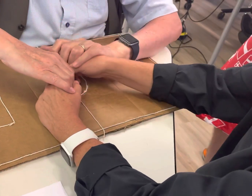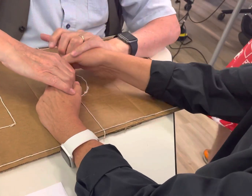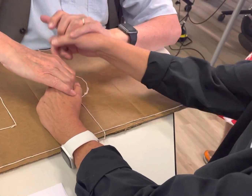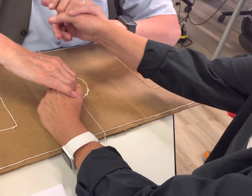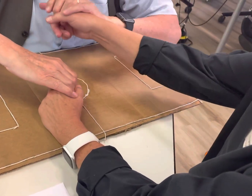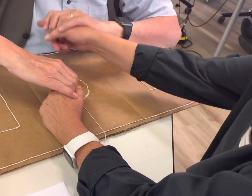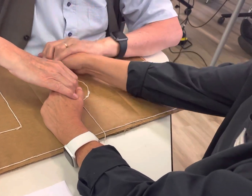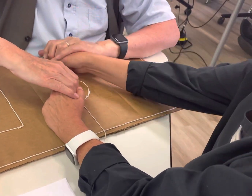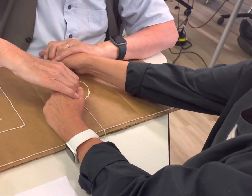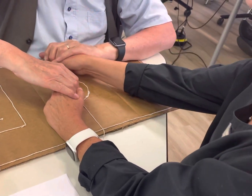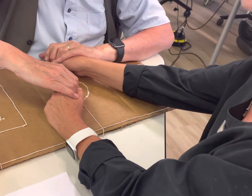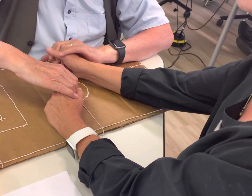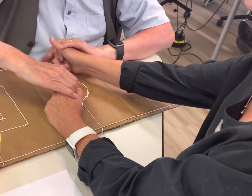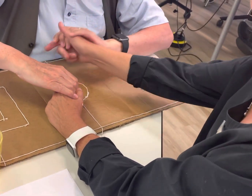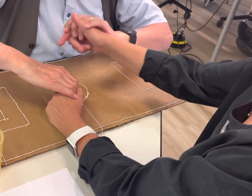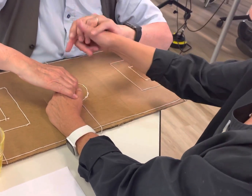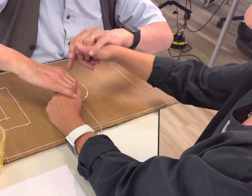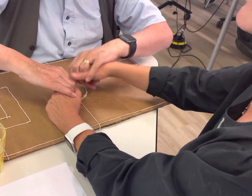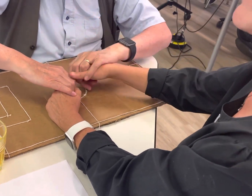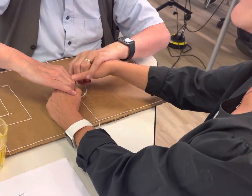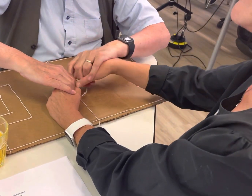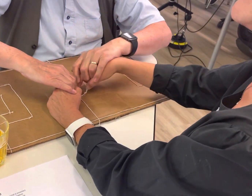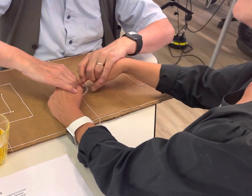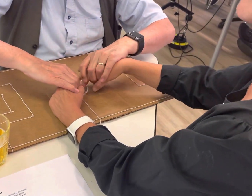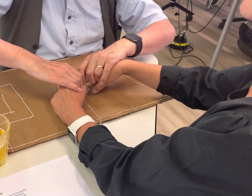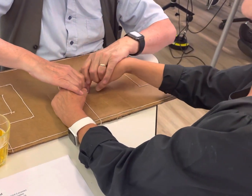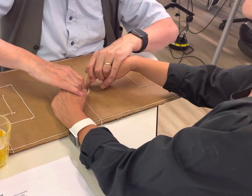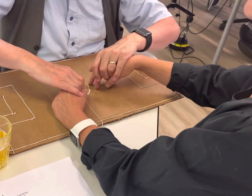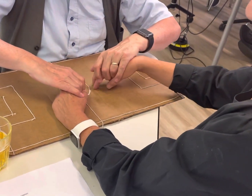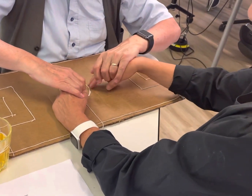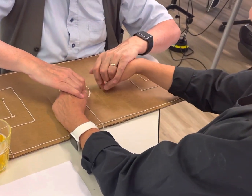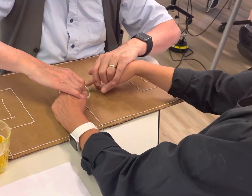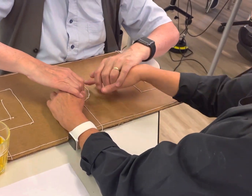Vi ind i anden halvlej. Vi er ude i gang for.